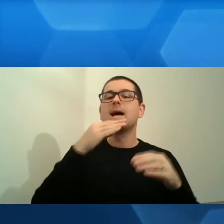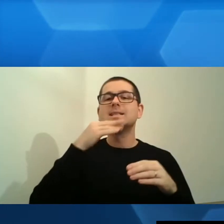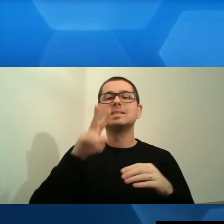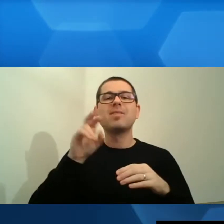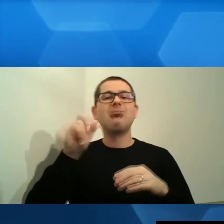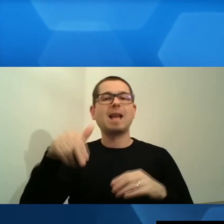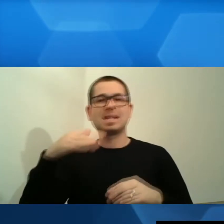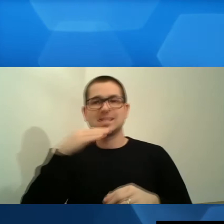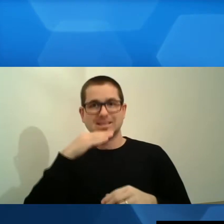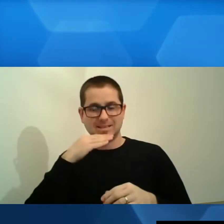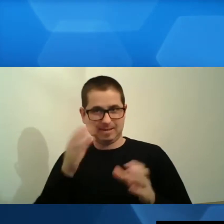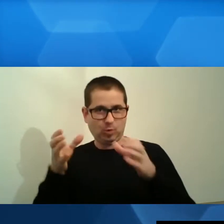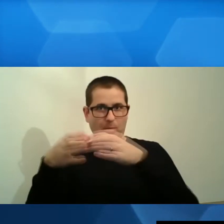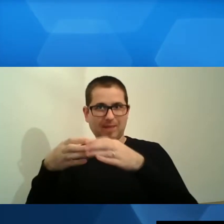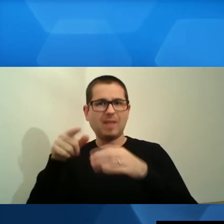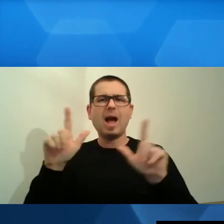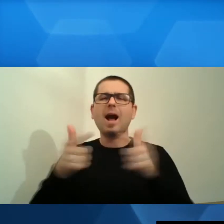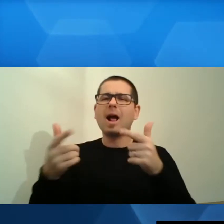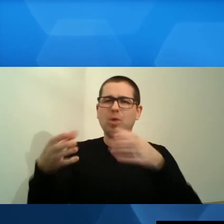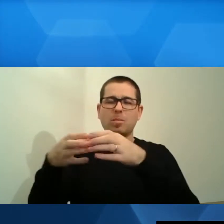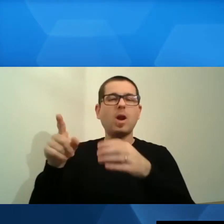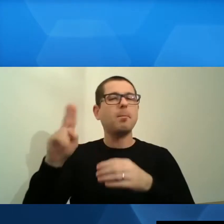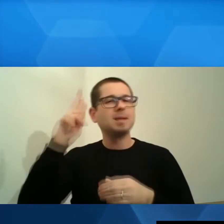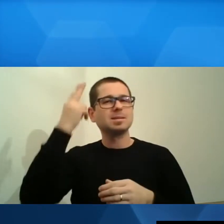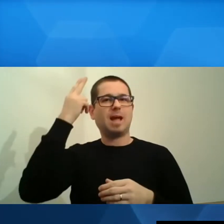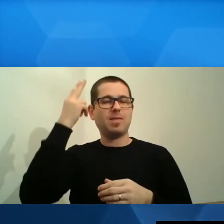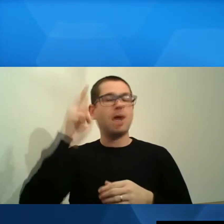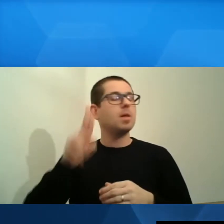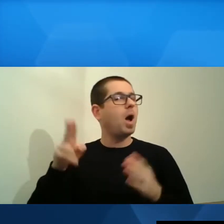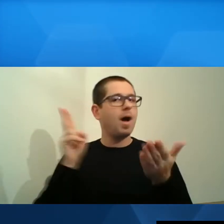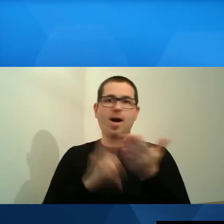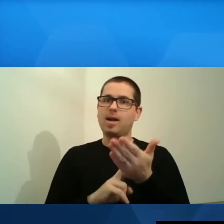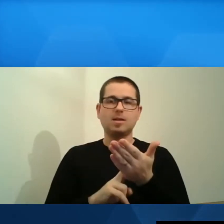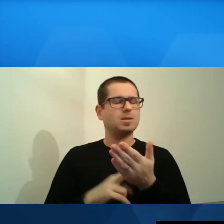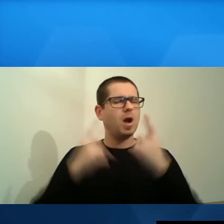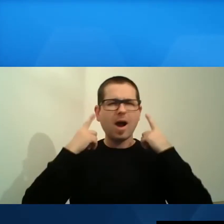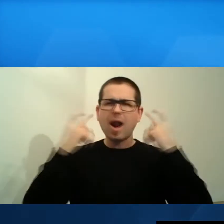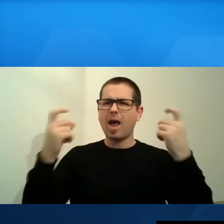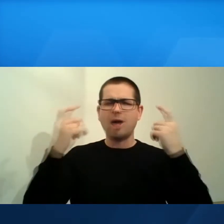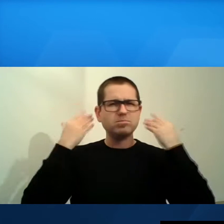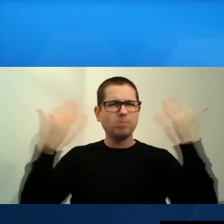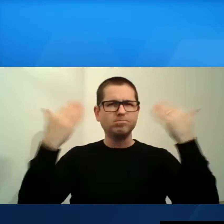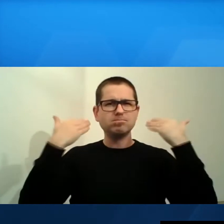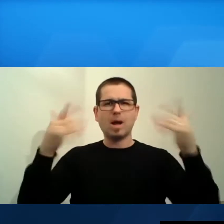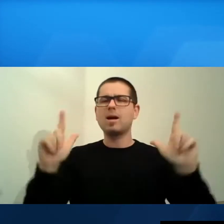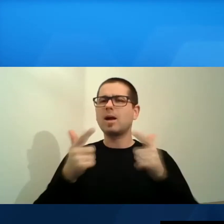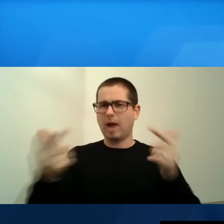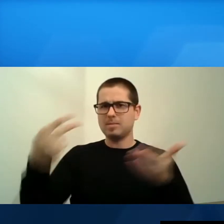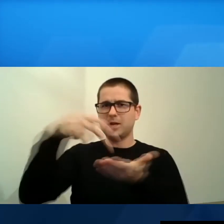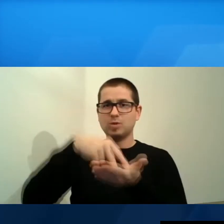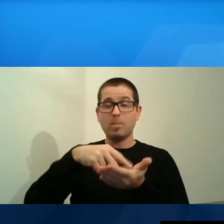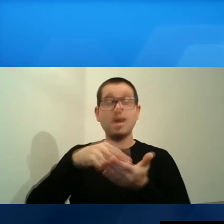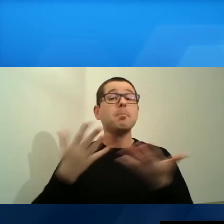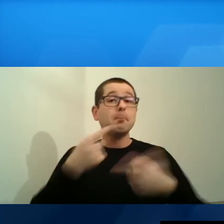Swans in to je skupina, ki je znana po tem, da ima zares glasne koncerte, in